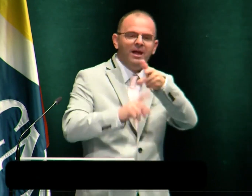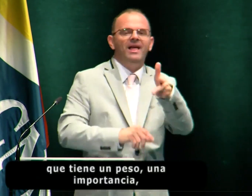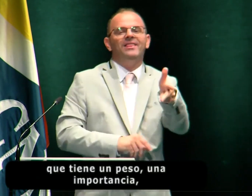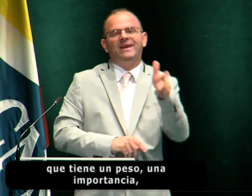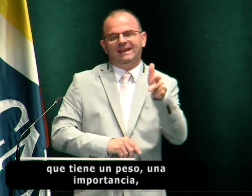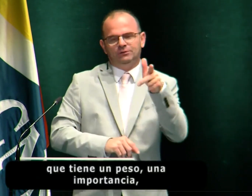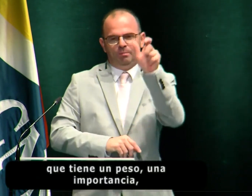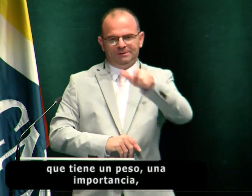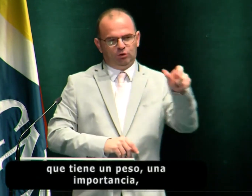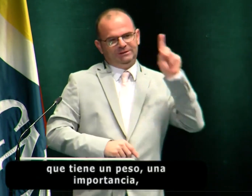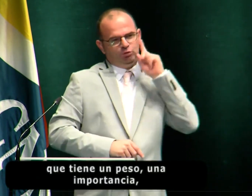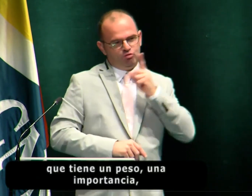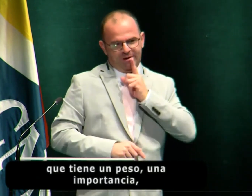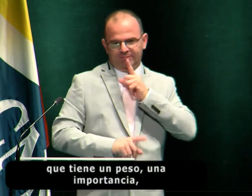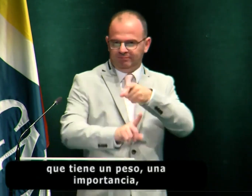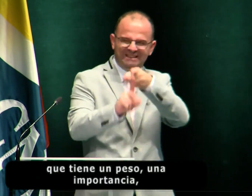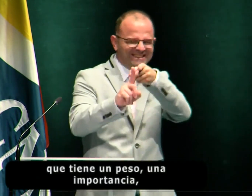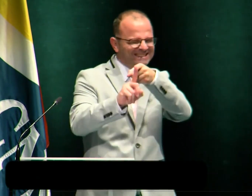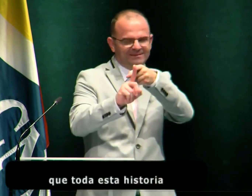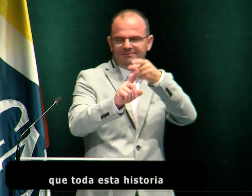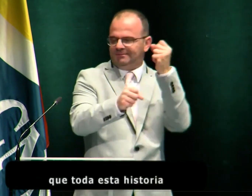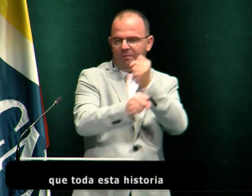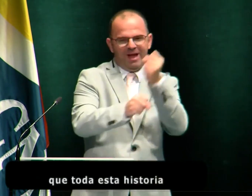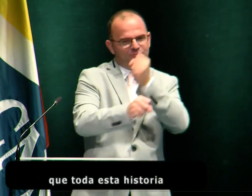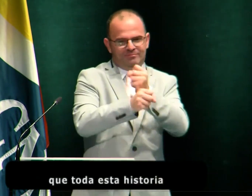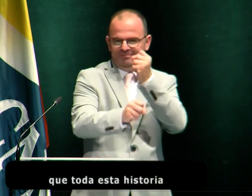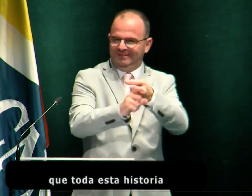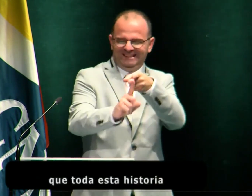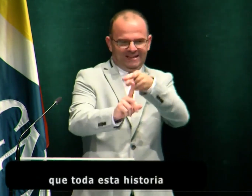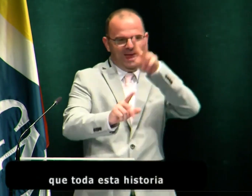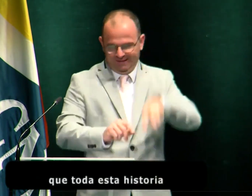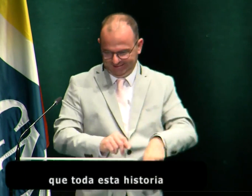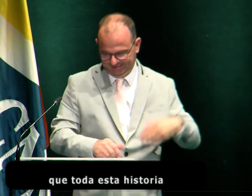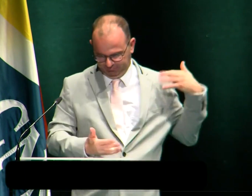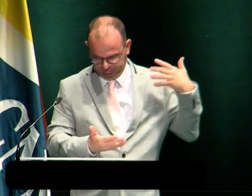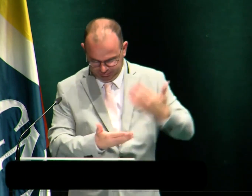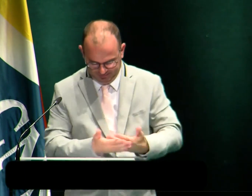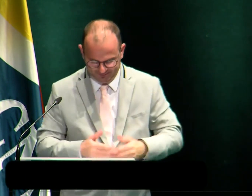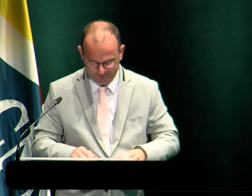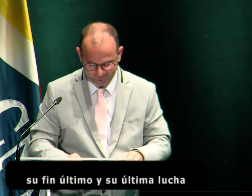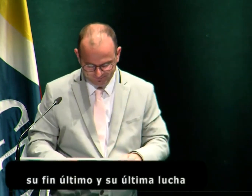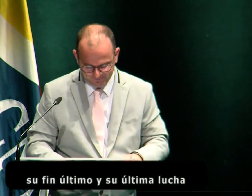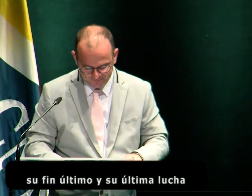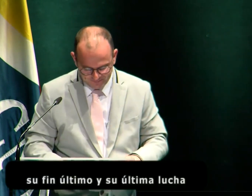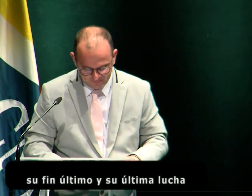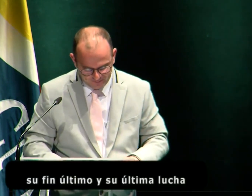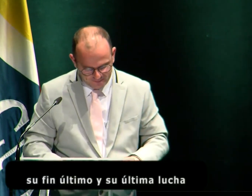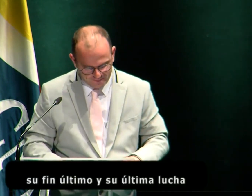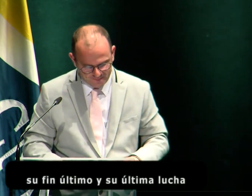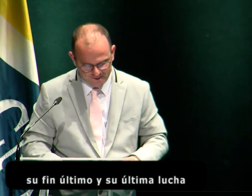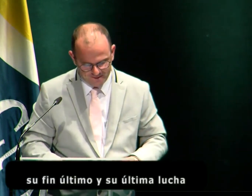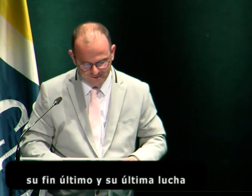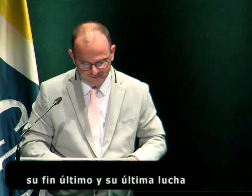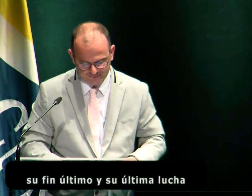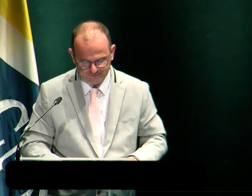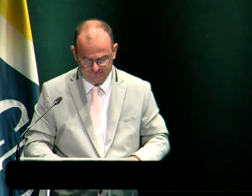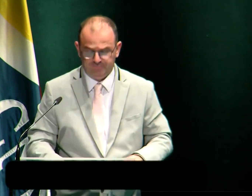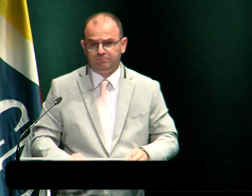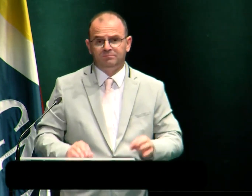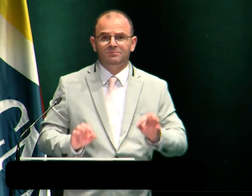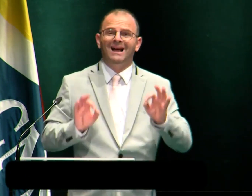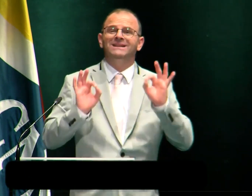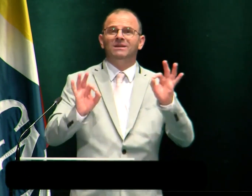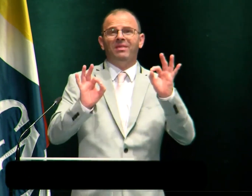y su última lucha es por conseguir los derechos de las personas sordas. Esa es nuestra fin, esa es nuestra